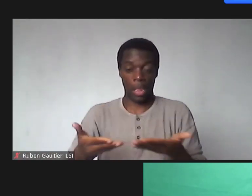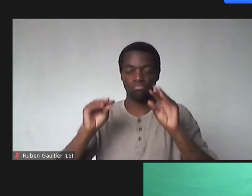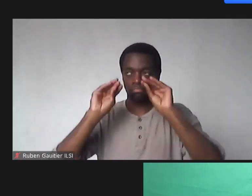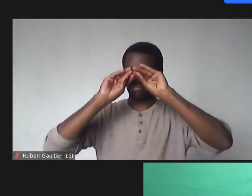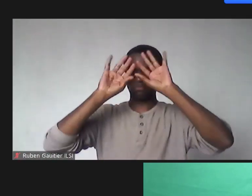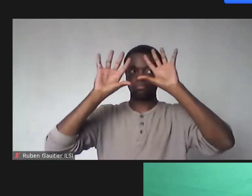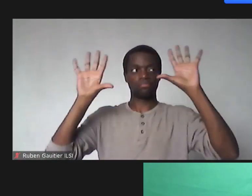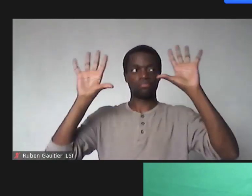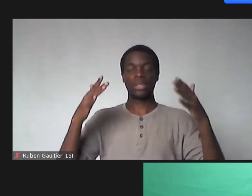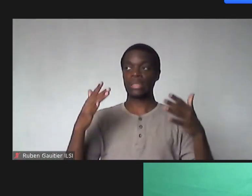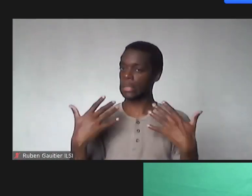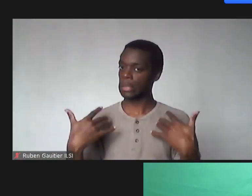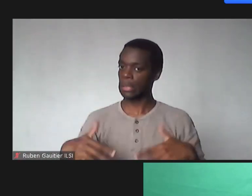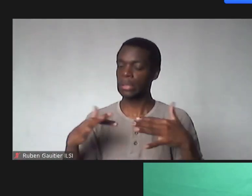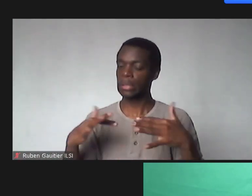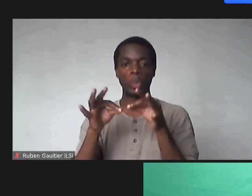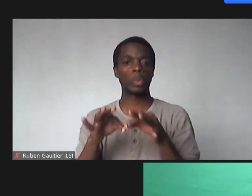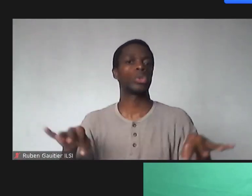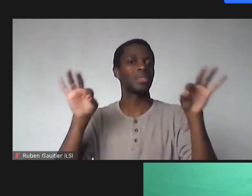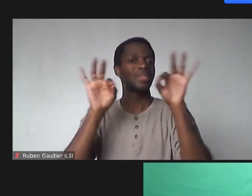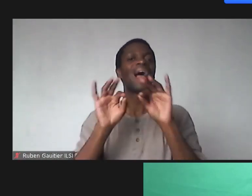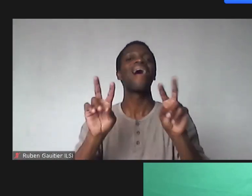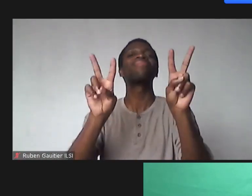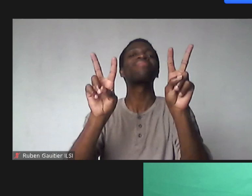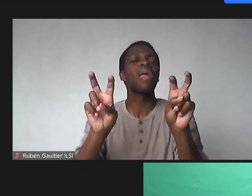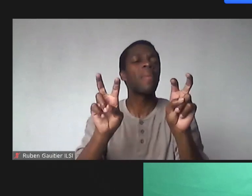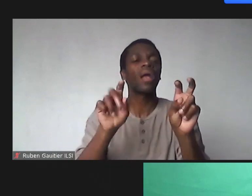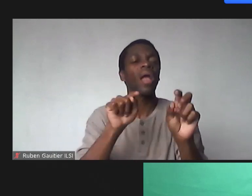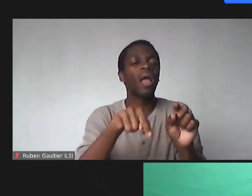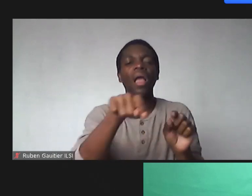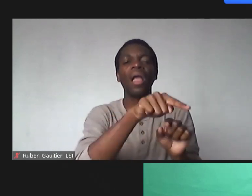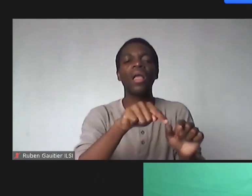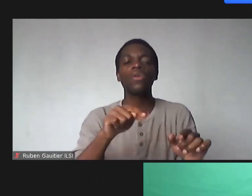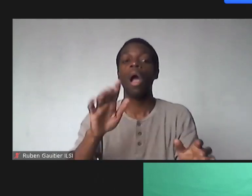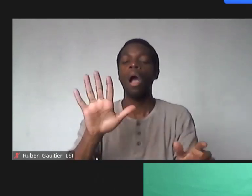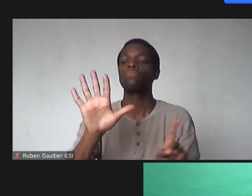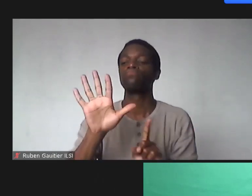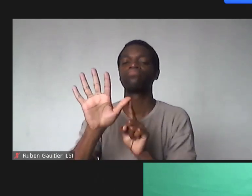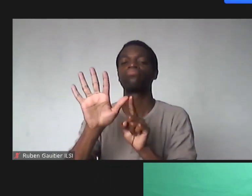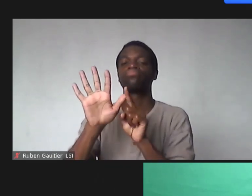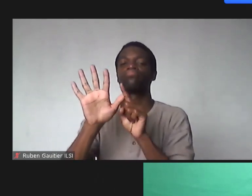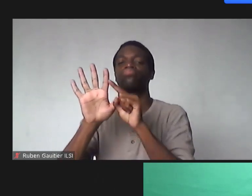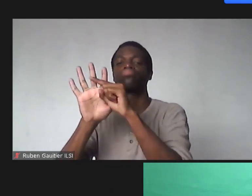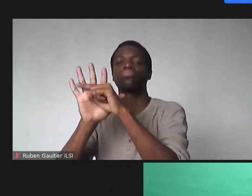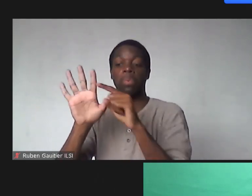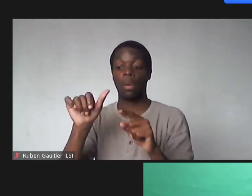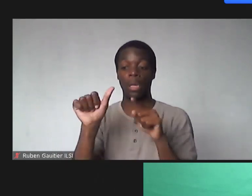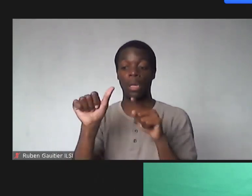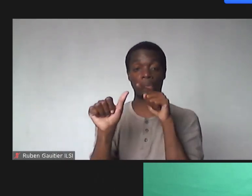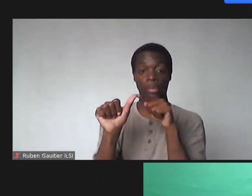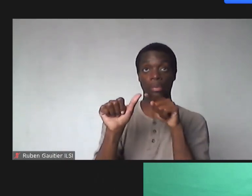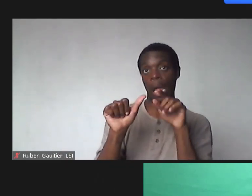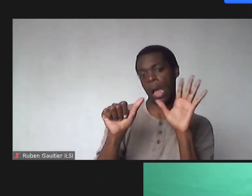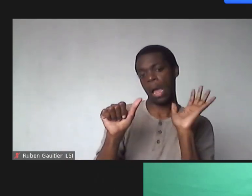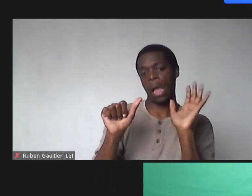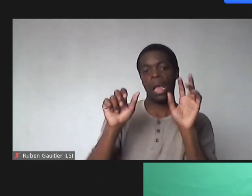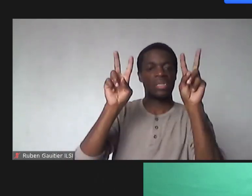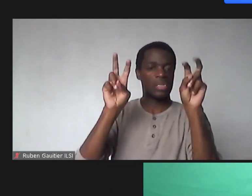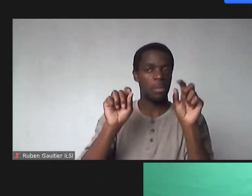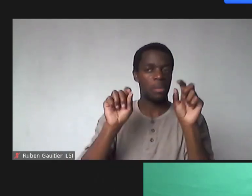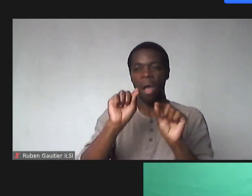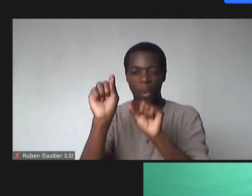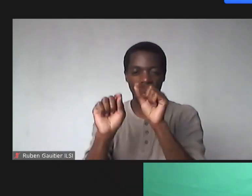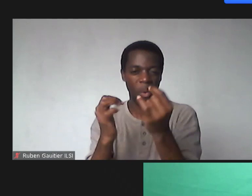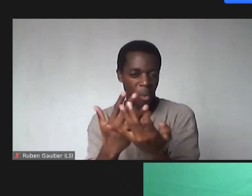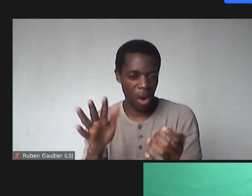que podemos cruzar estos datos de discapacidad con otros, porque es un tema como edad